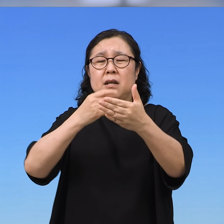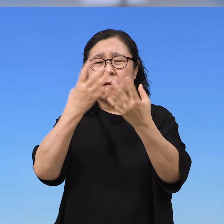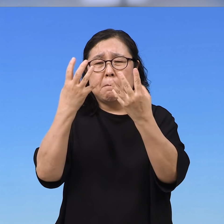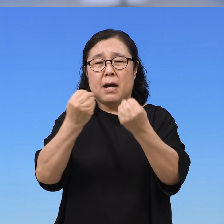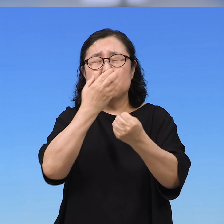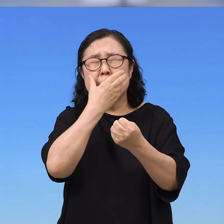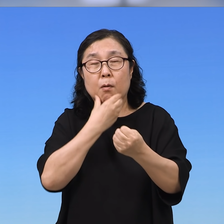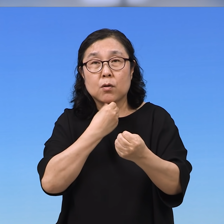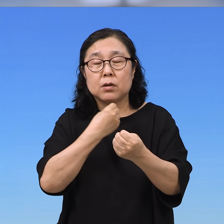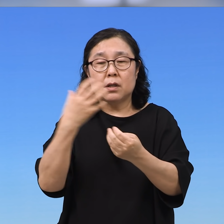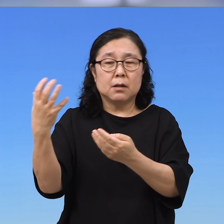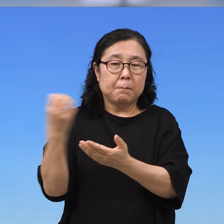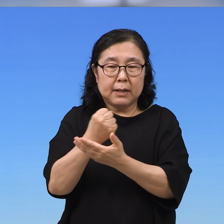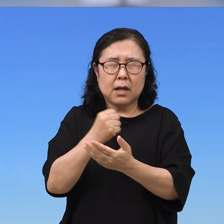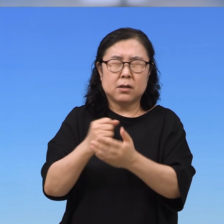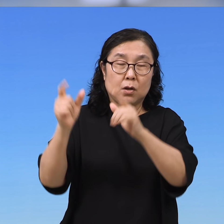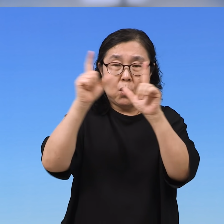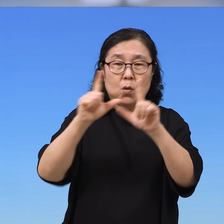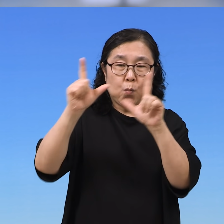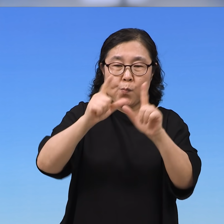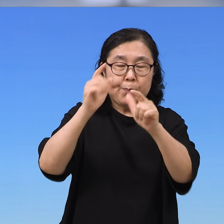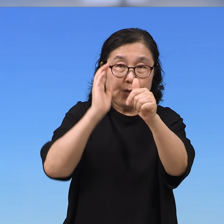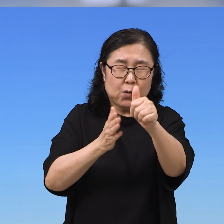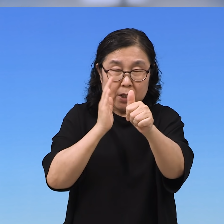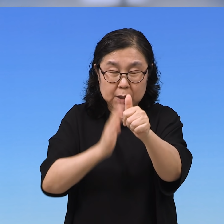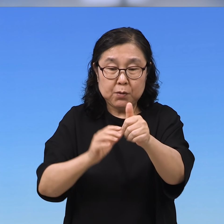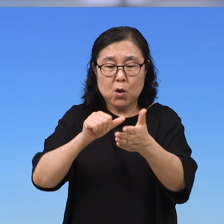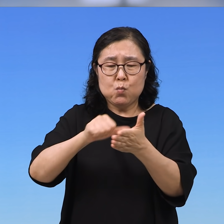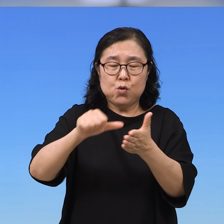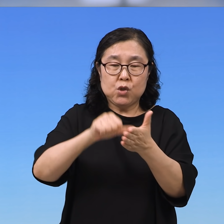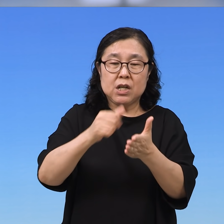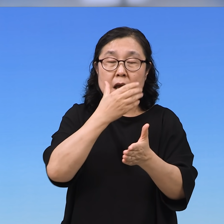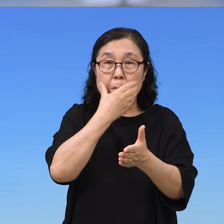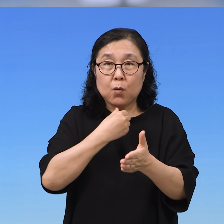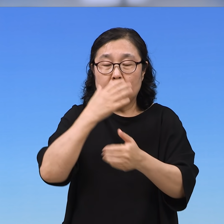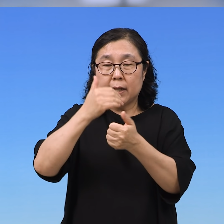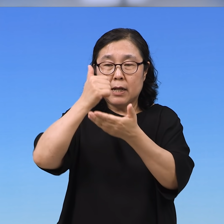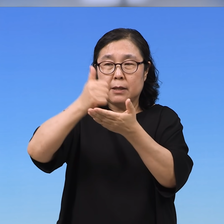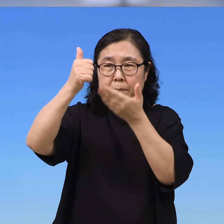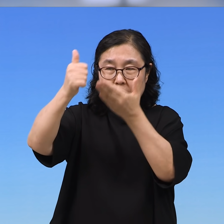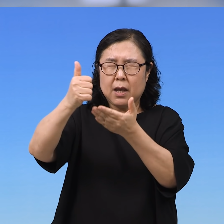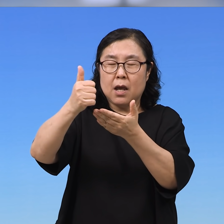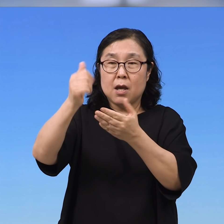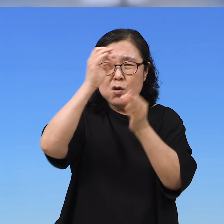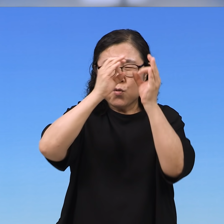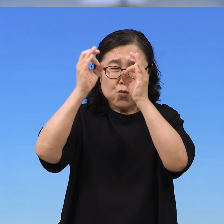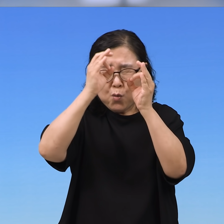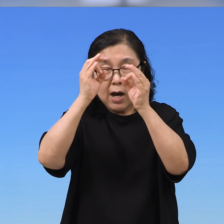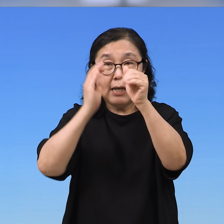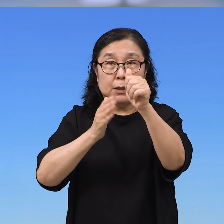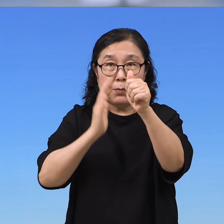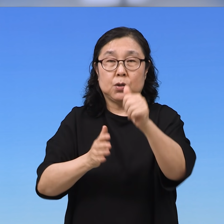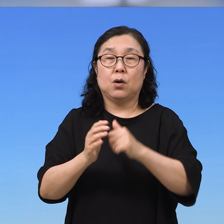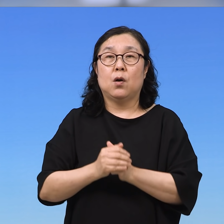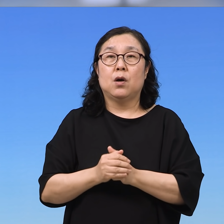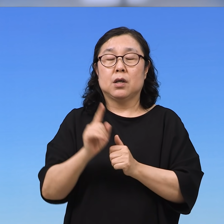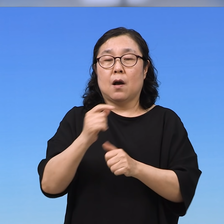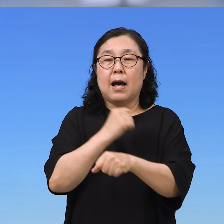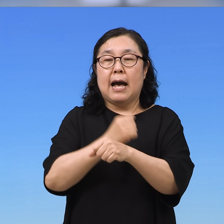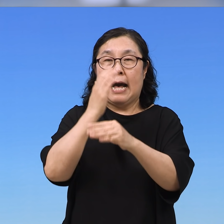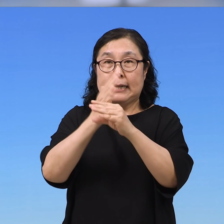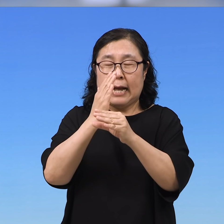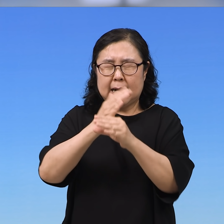받아 누리시기를 바랍니다. 사업하시는 분, 물질의 복을 하나님께 구하세요. 단 최선을 다해서 이가다